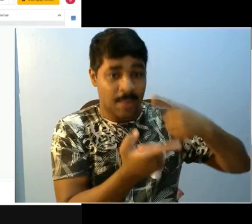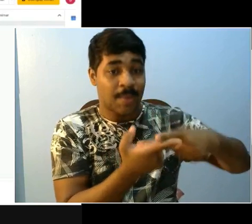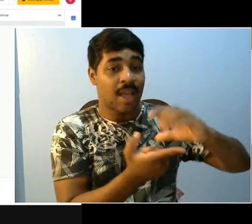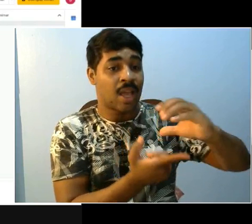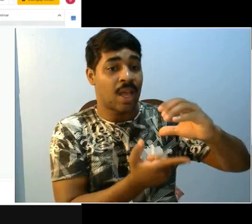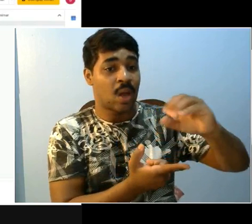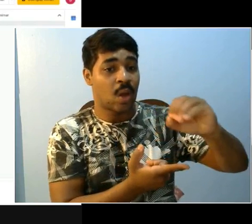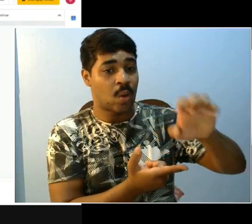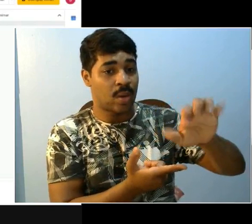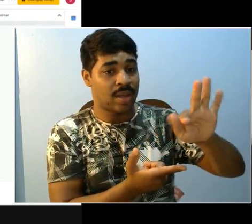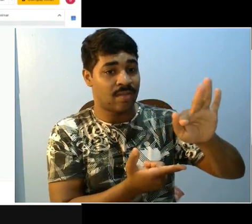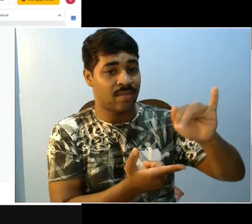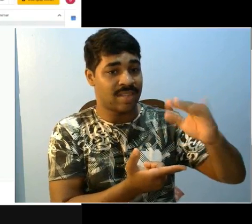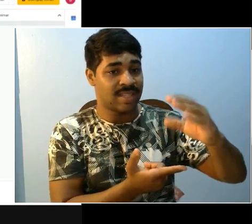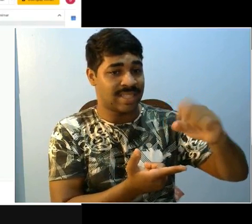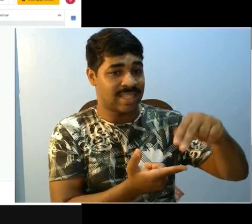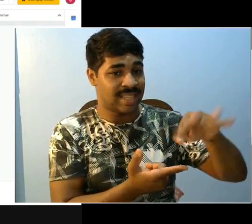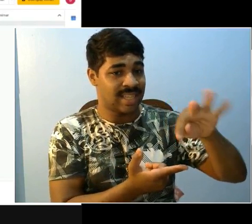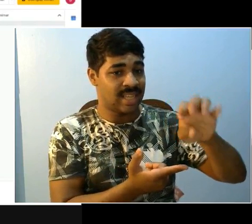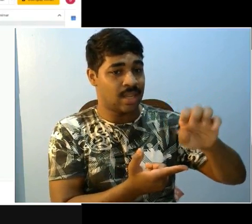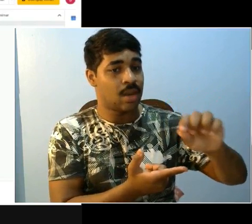Tá bom?